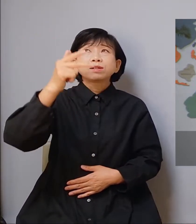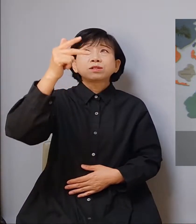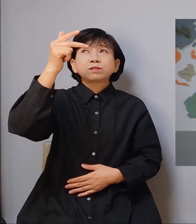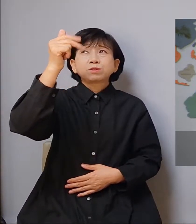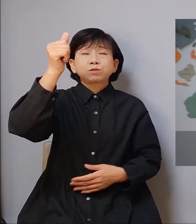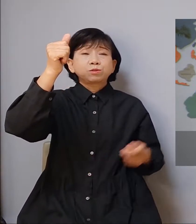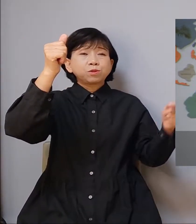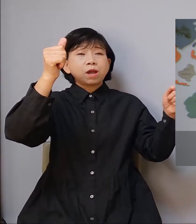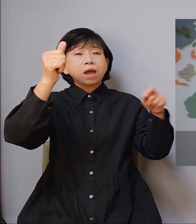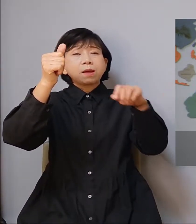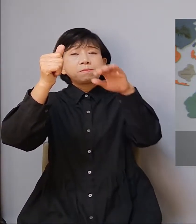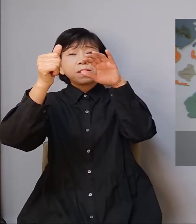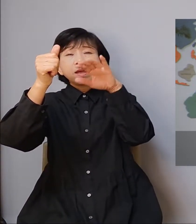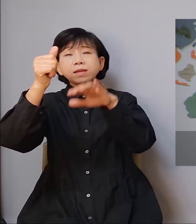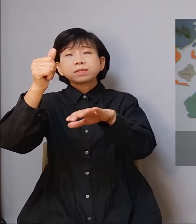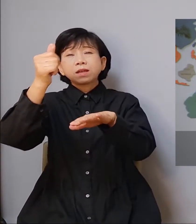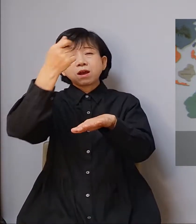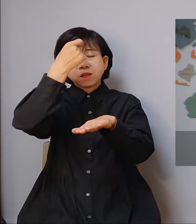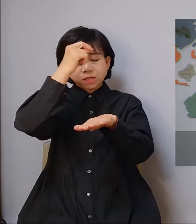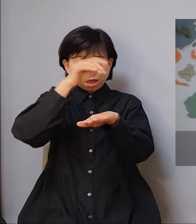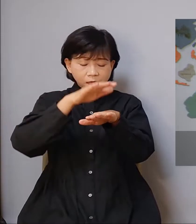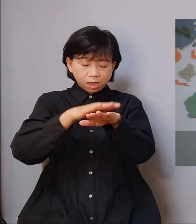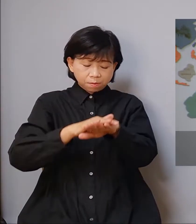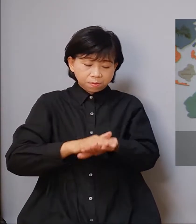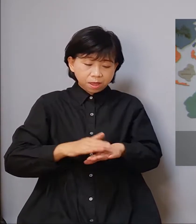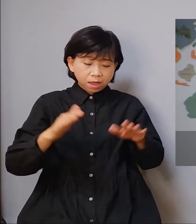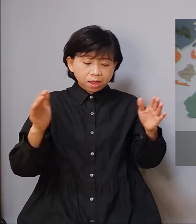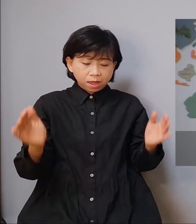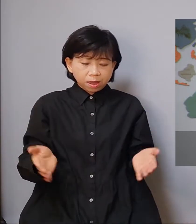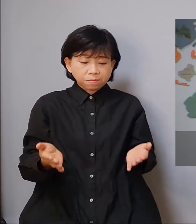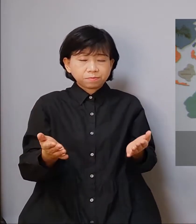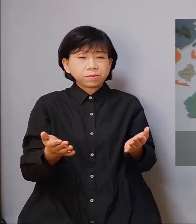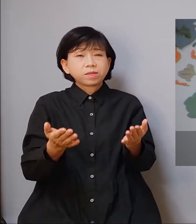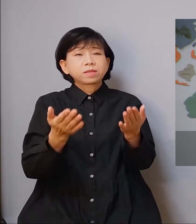때문에 주 앞에서